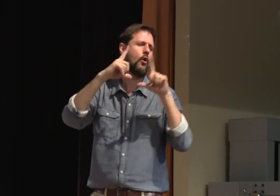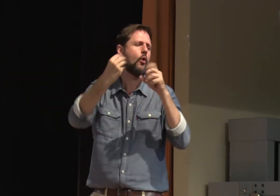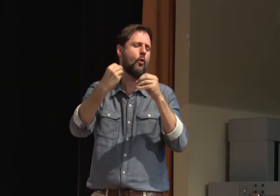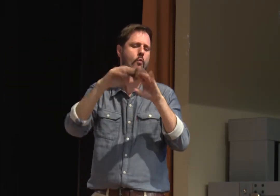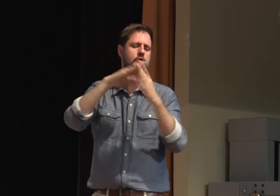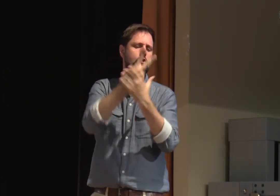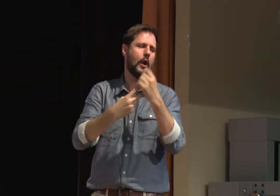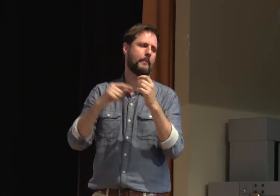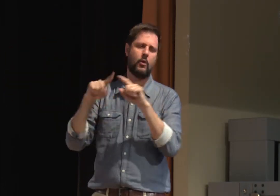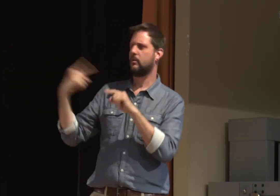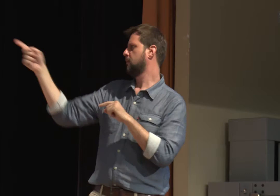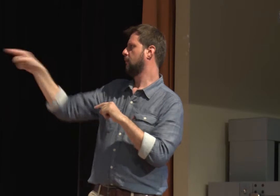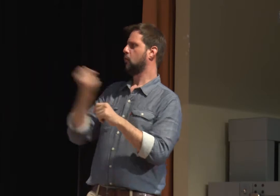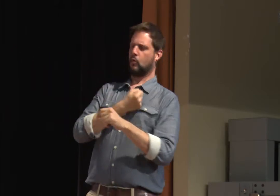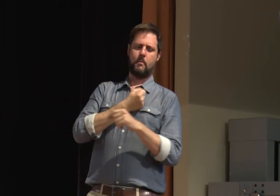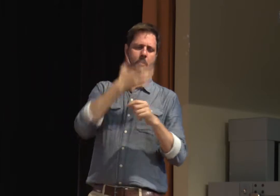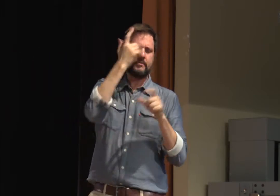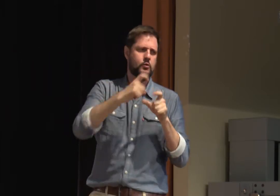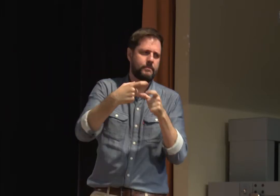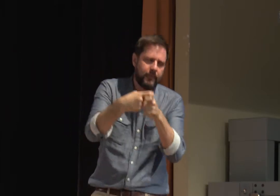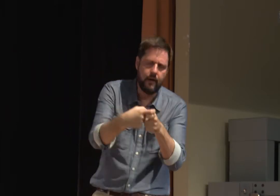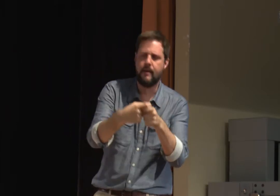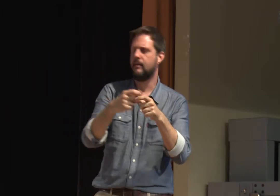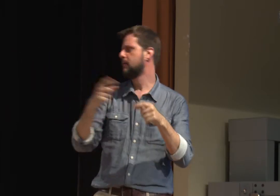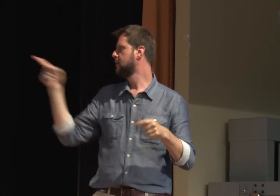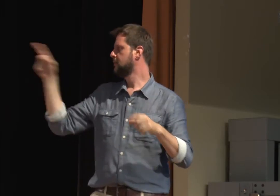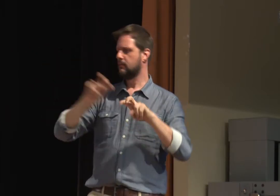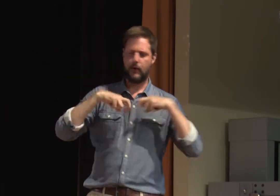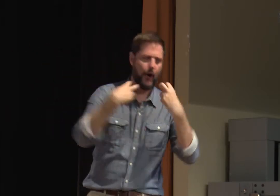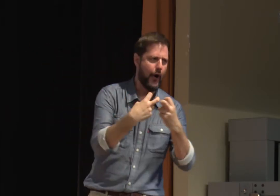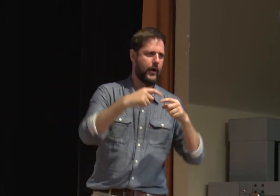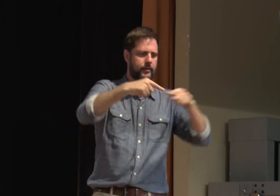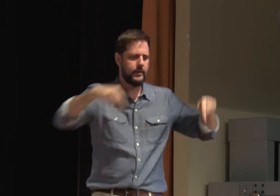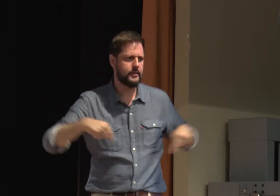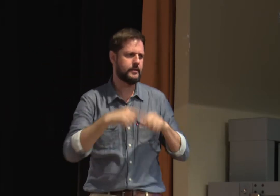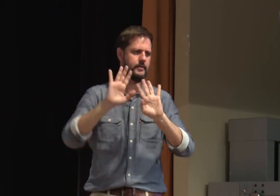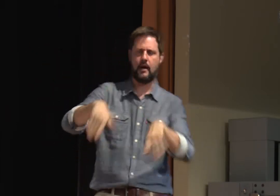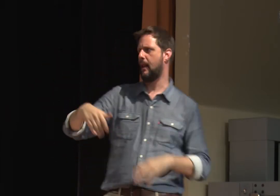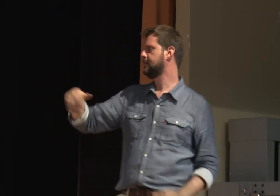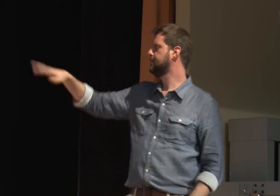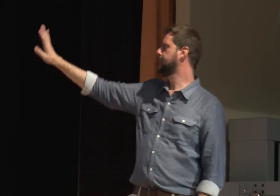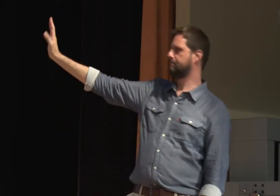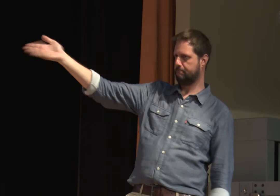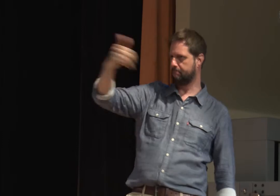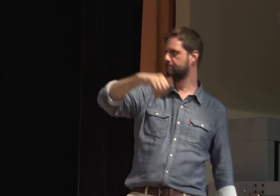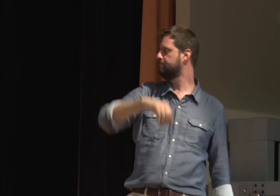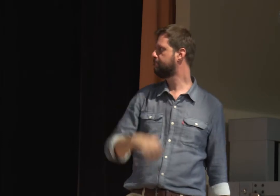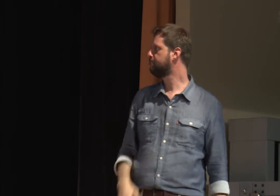Então, assim, nessa parte aqui é só para mostrar para vocês como que se deu essa criação de ambientes bilíngues, as salas, como que isso